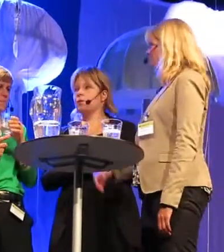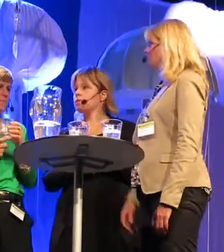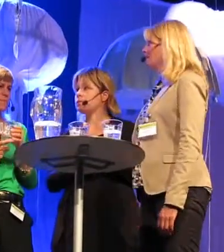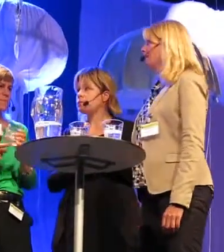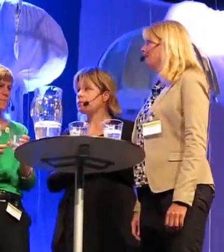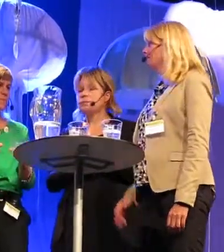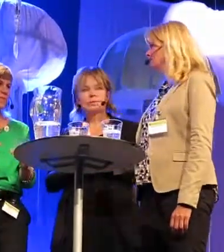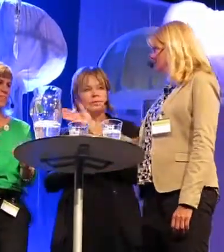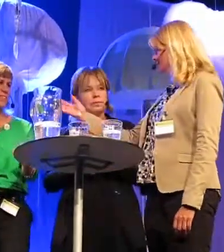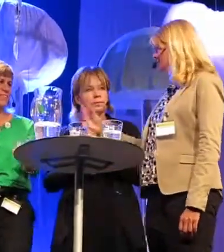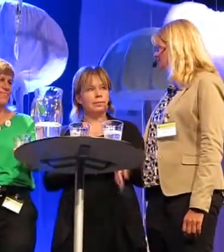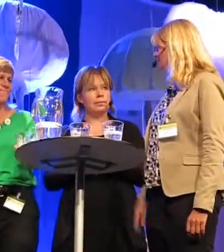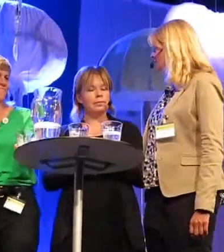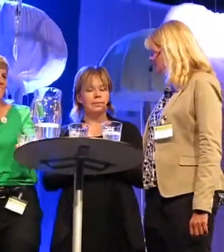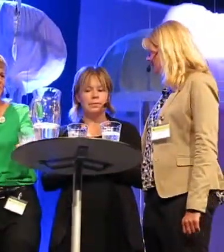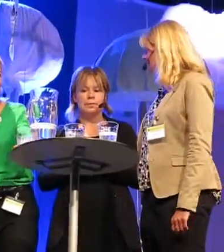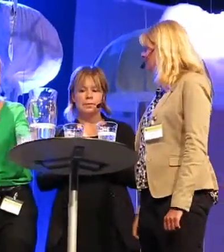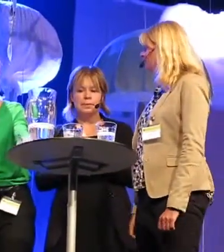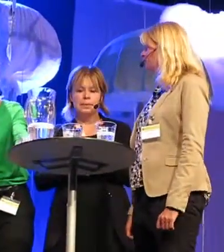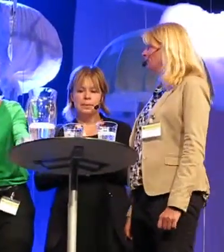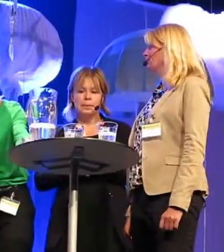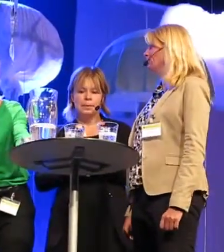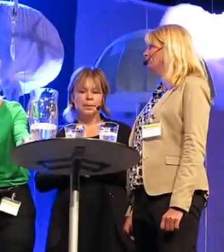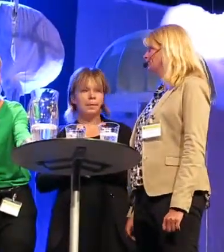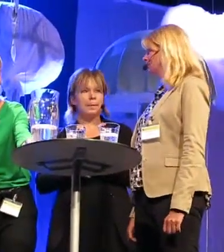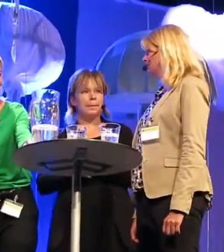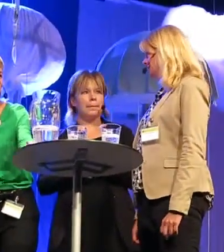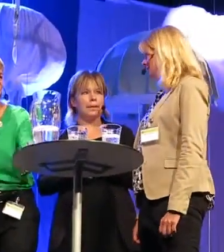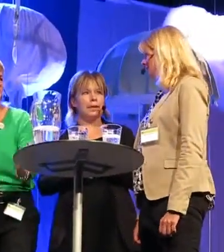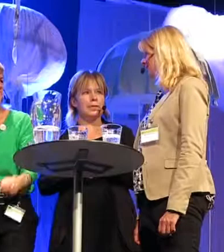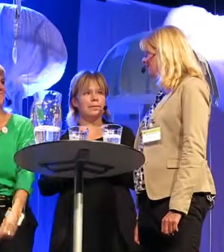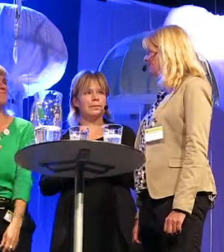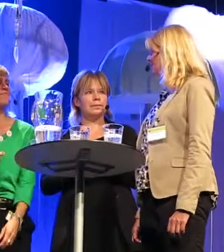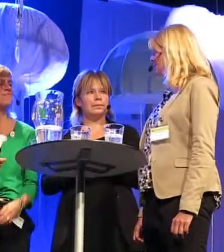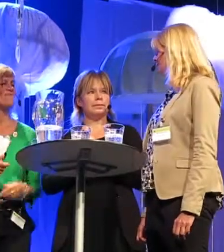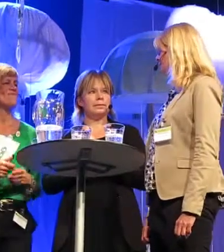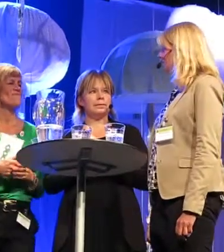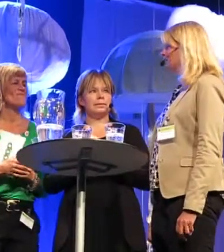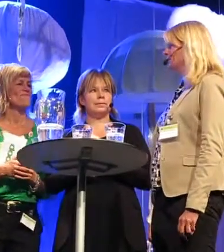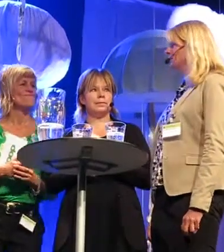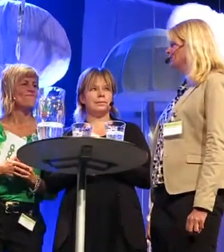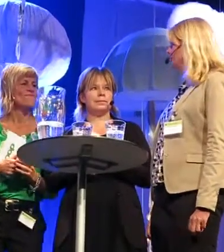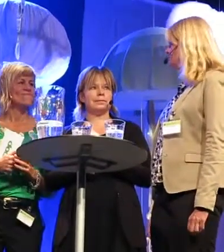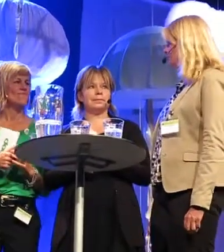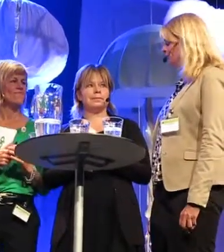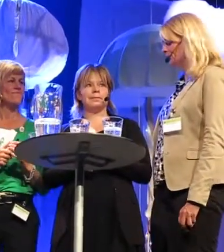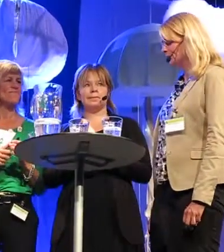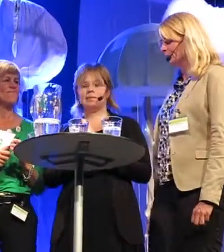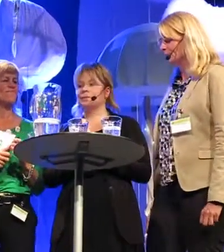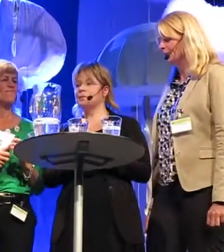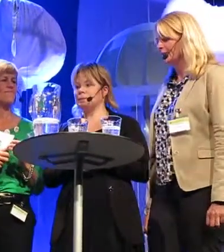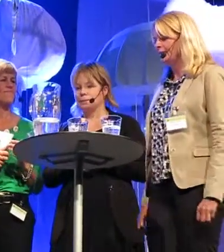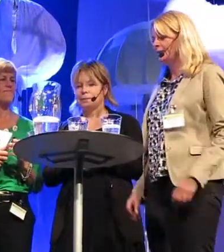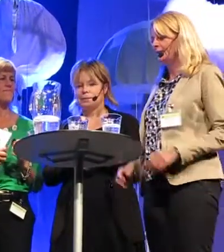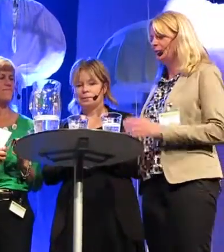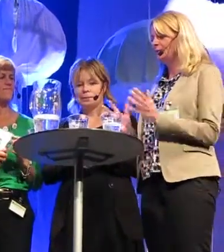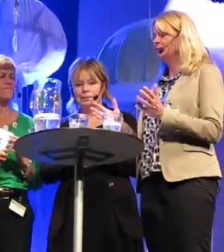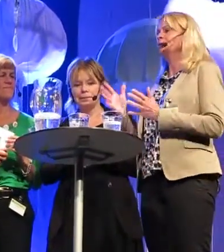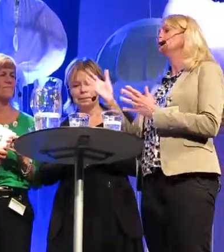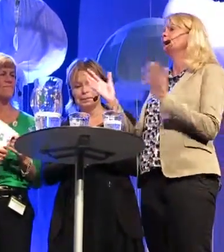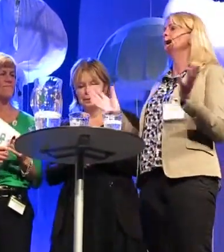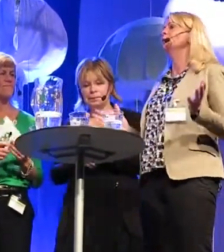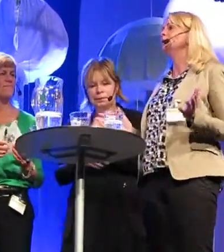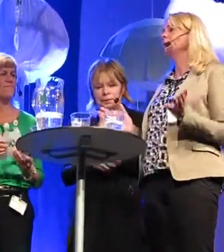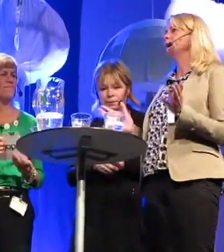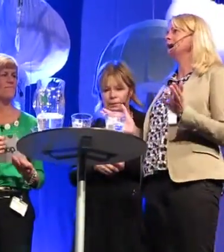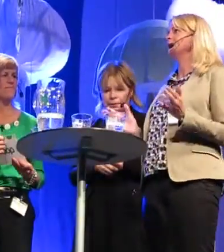Vad kan jag med? En fantastiskt bra idé som du vill in på. Jag kommer med jättegärna och kan säkert vara med oss vår vd också. Och